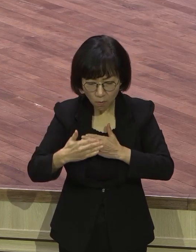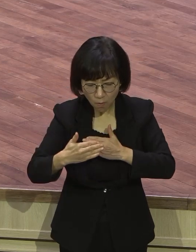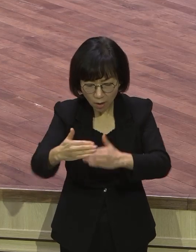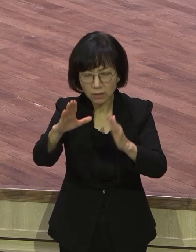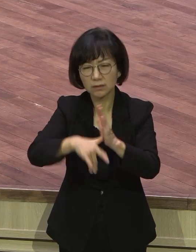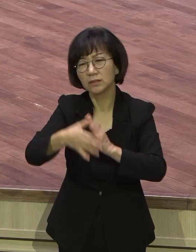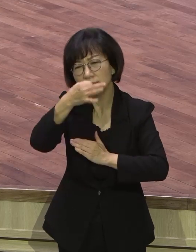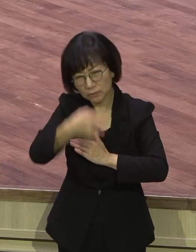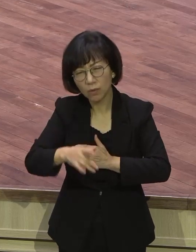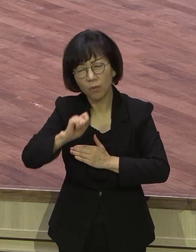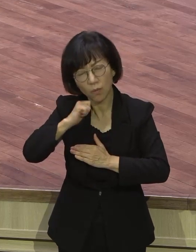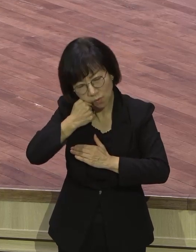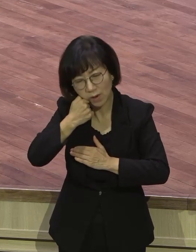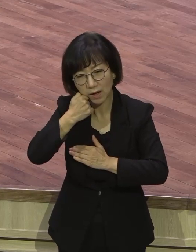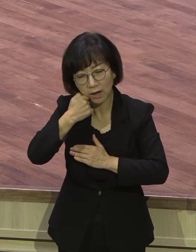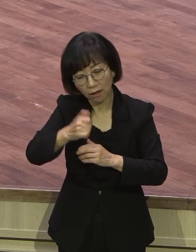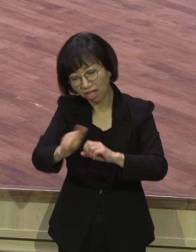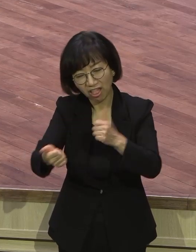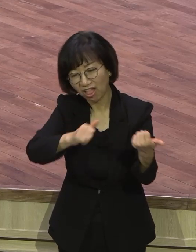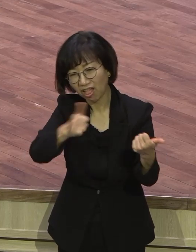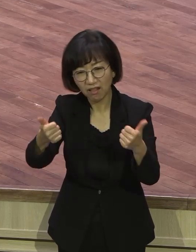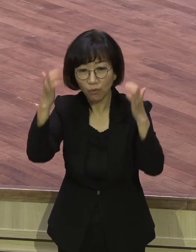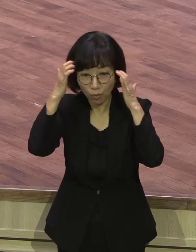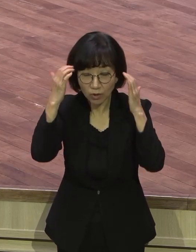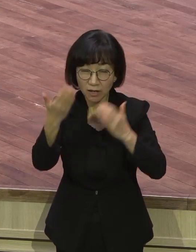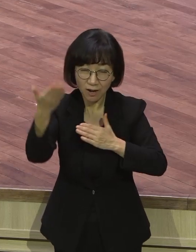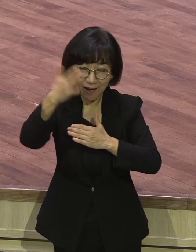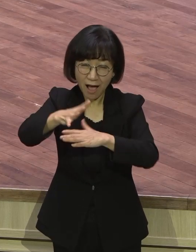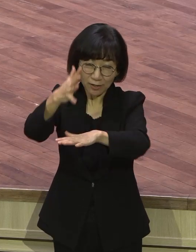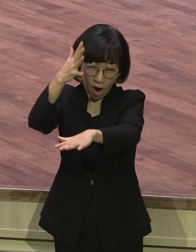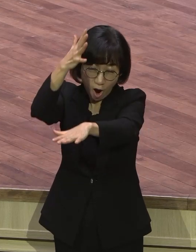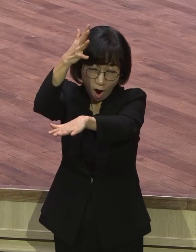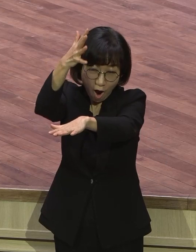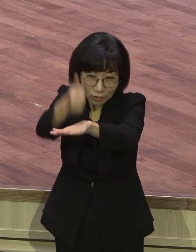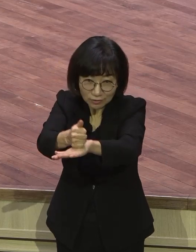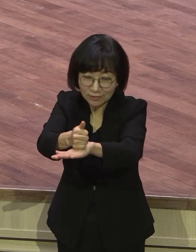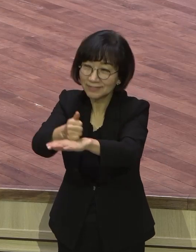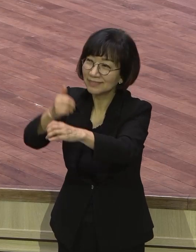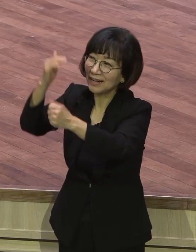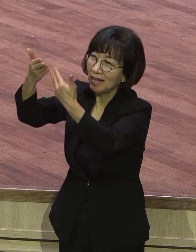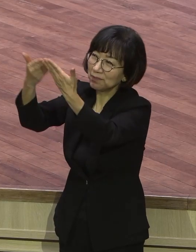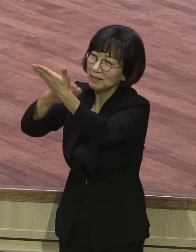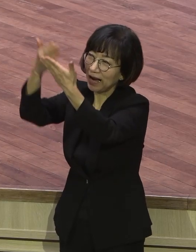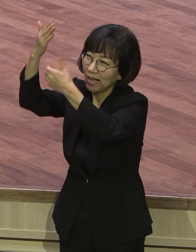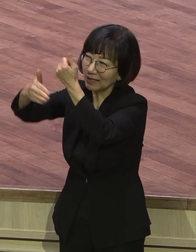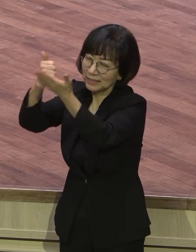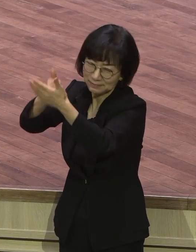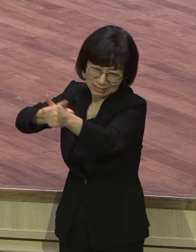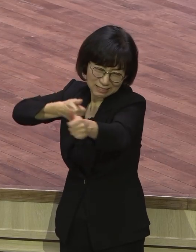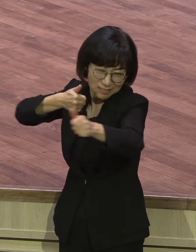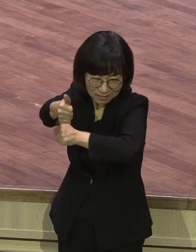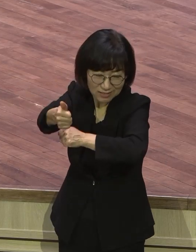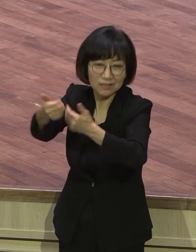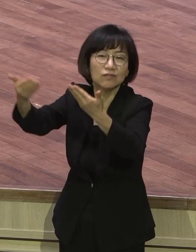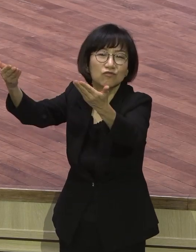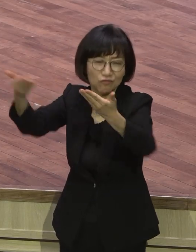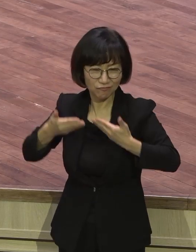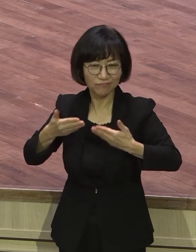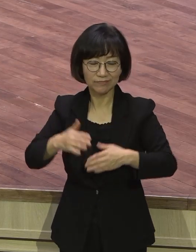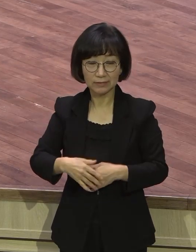있습니다. 있으나 결국은 승리하게 하신다. 요아 니시 이기게 하신다는 겁니다. 저는 그걸